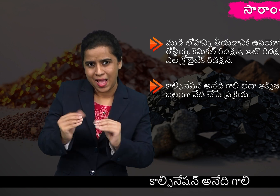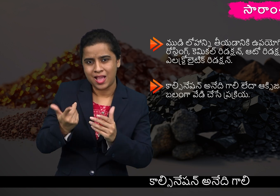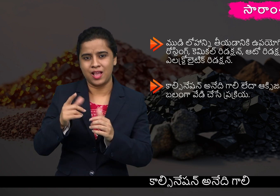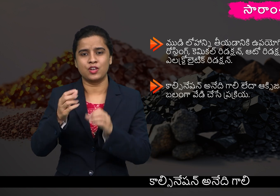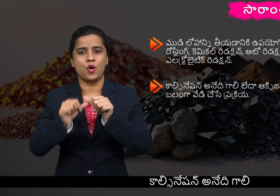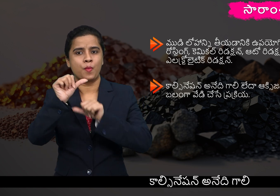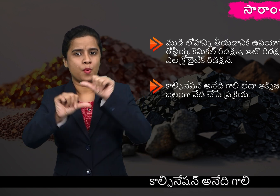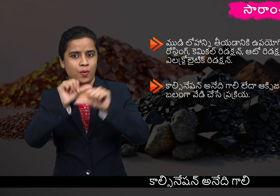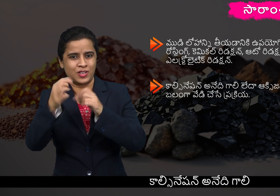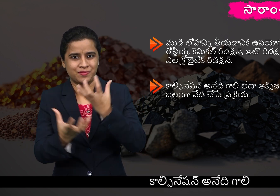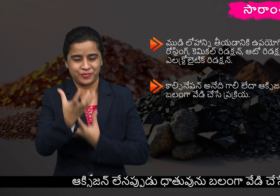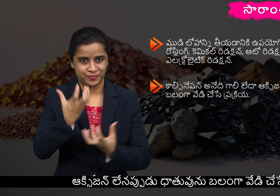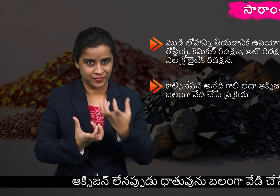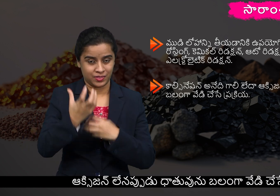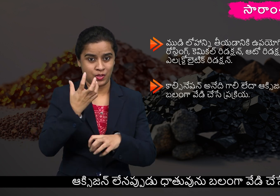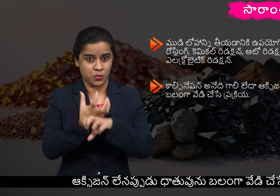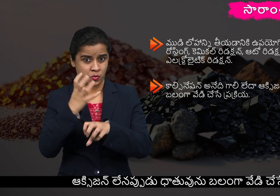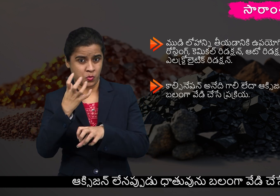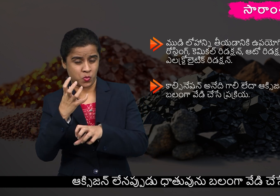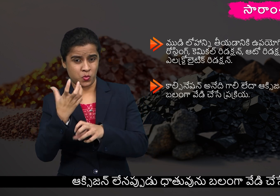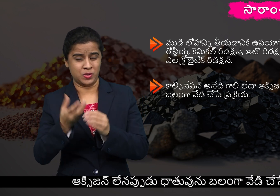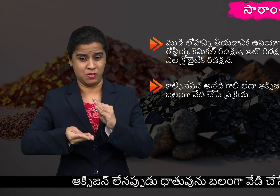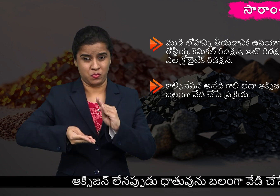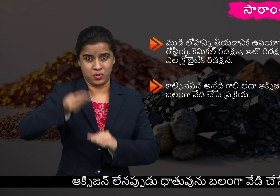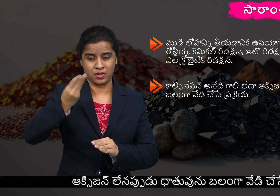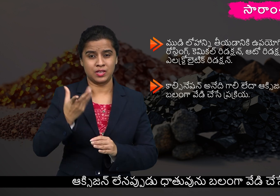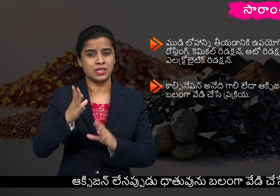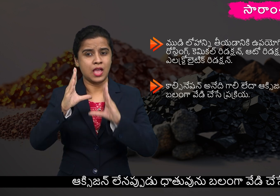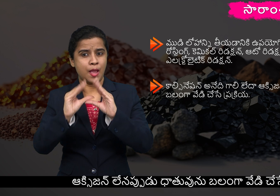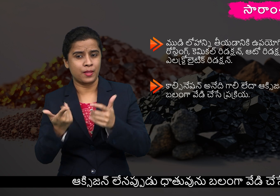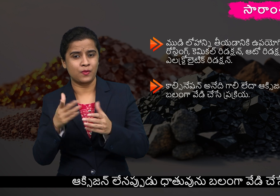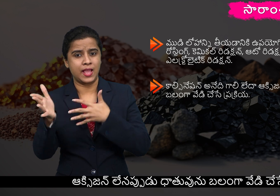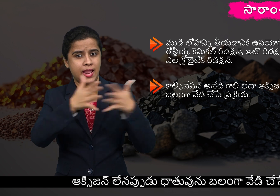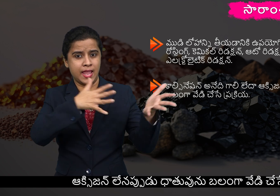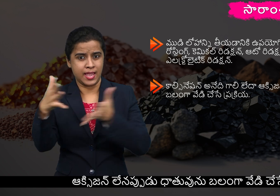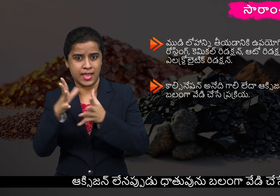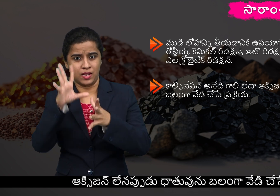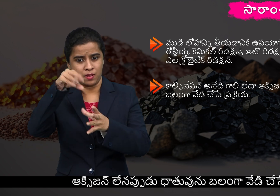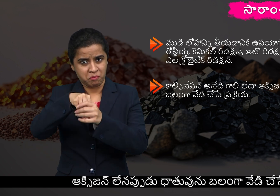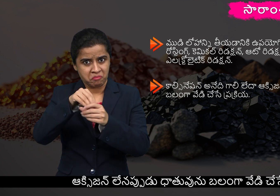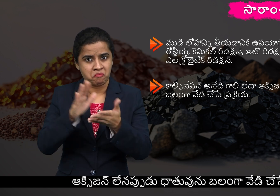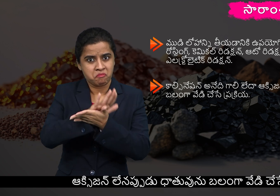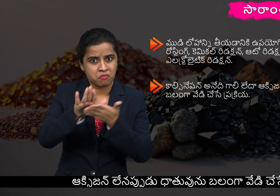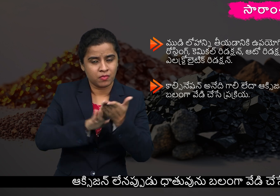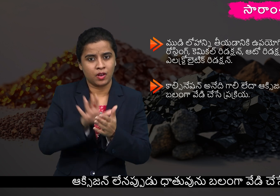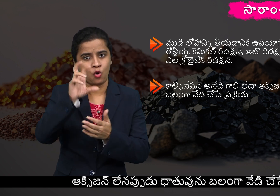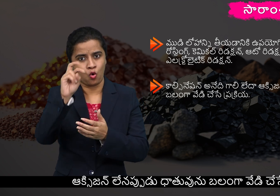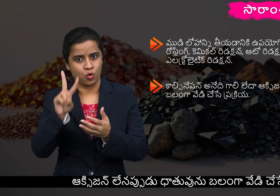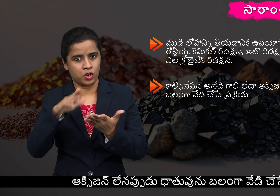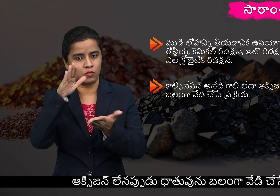కాల్సినేషన్ అనేది గాలి లేదా ఆక్సిజన్ లేనప్పుడు ధాతువును బలంగా వేడి చేసే ప్రక్రియ.